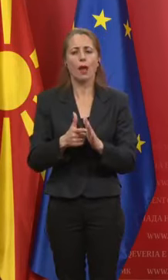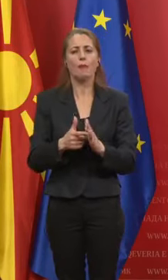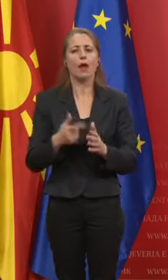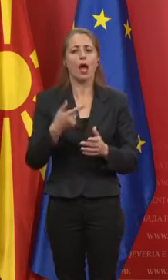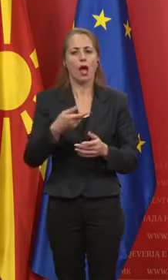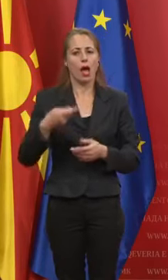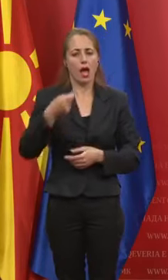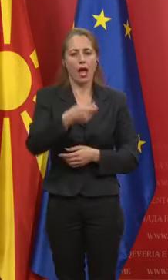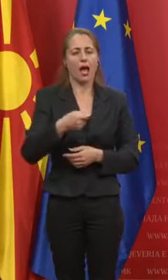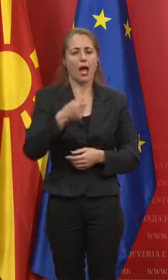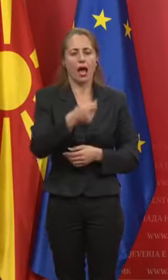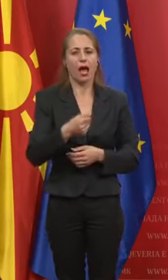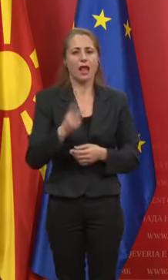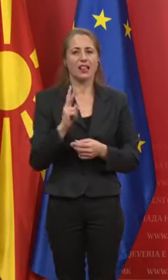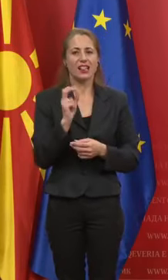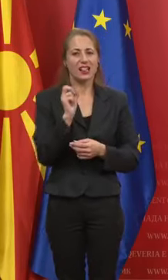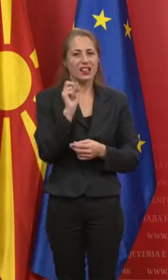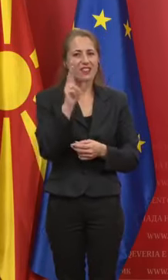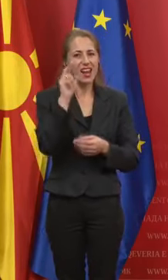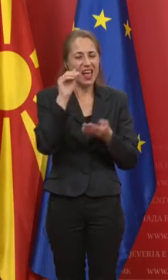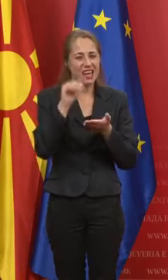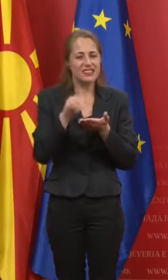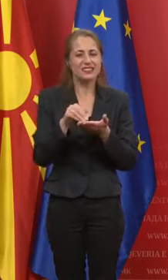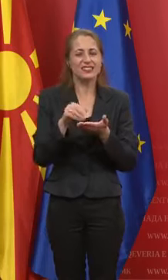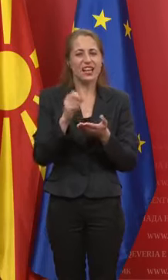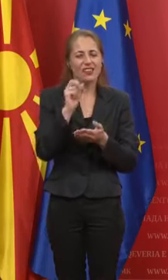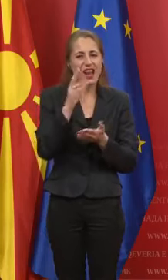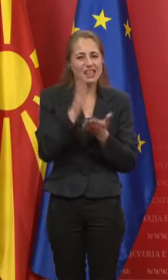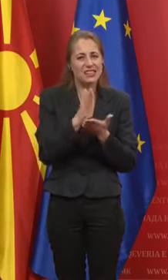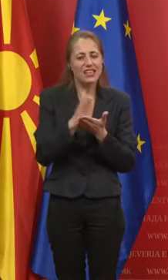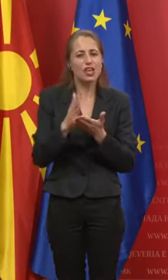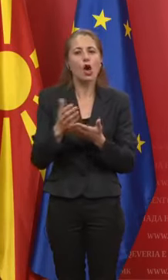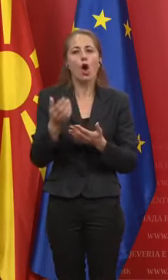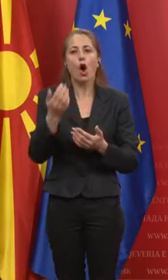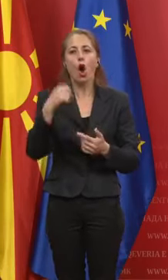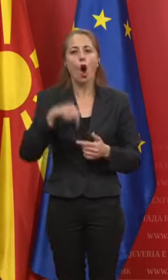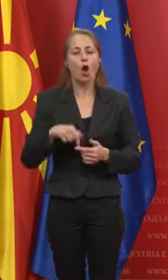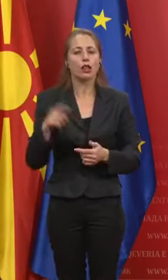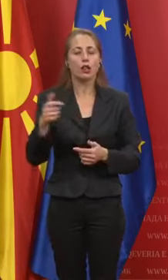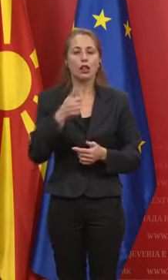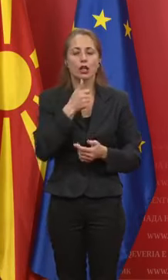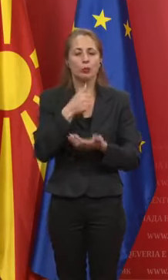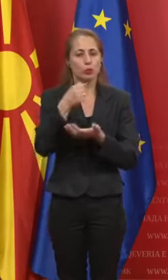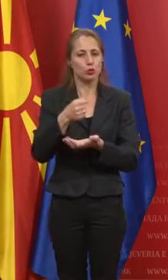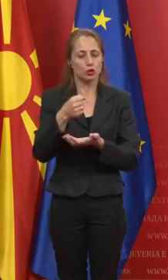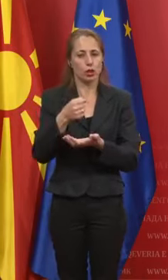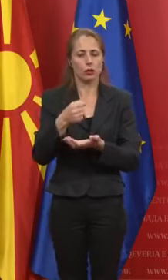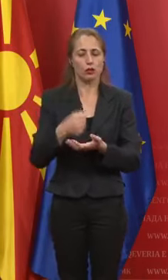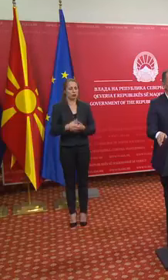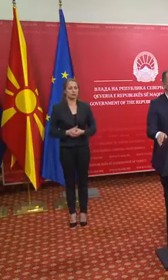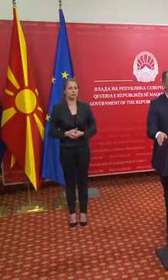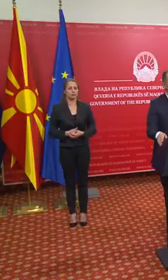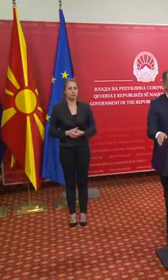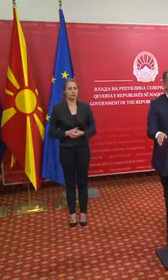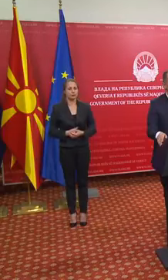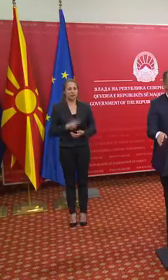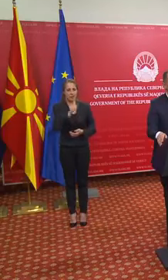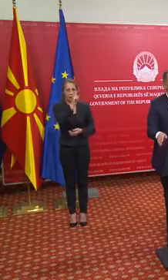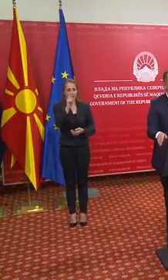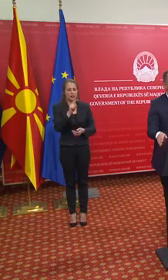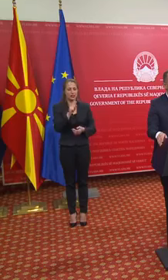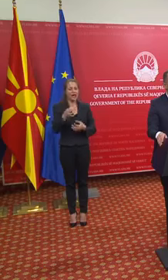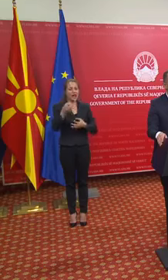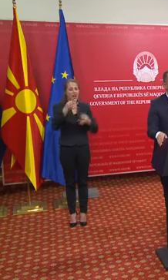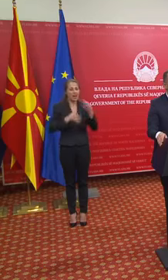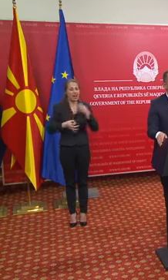добиваат 12-тинките од буџетот. Ако тоа беше прашањето. Прашањето е, значи,